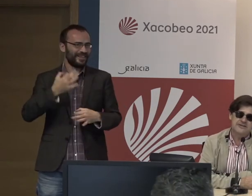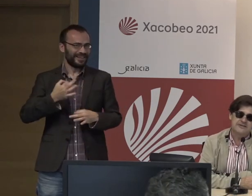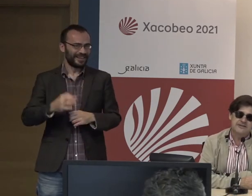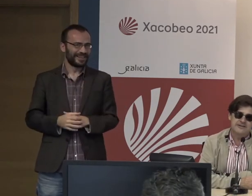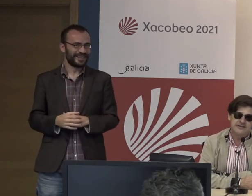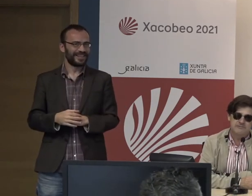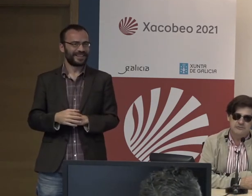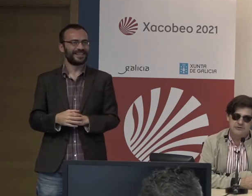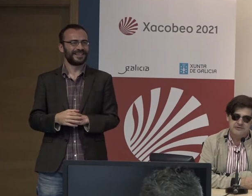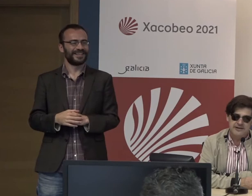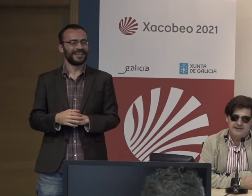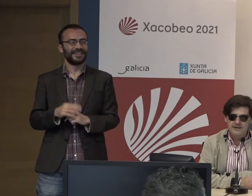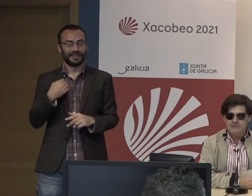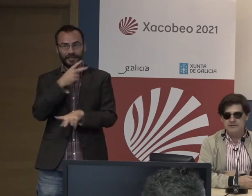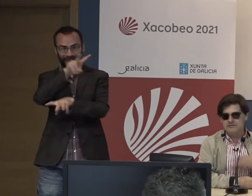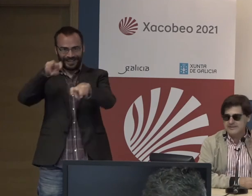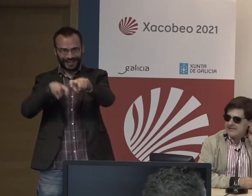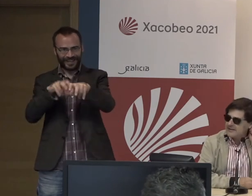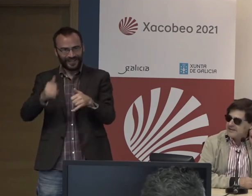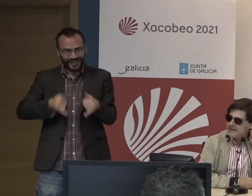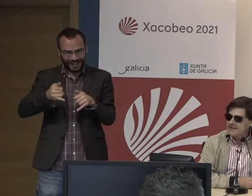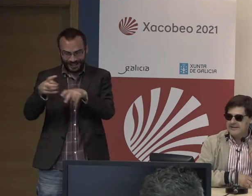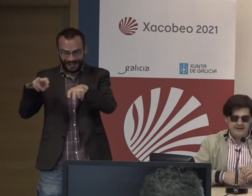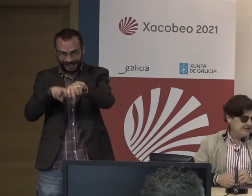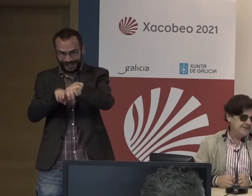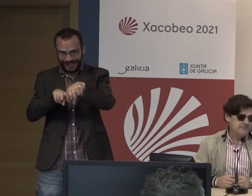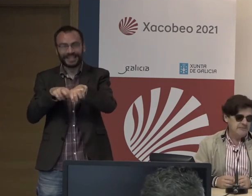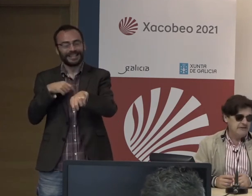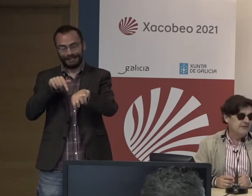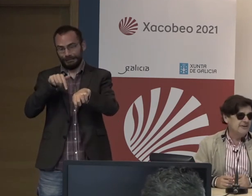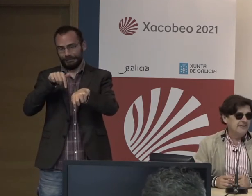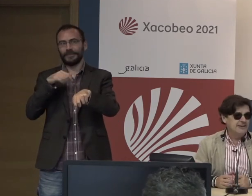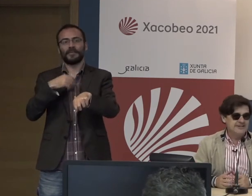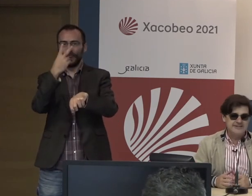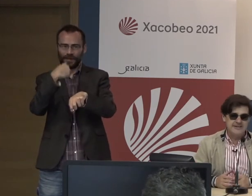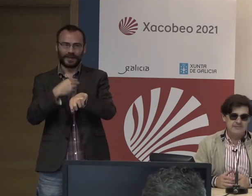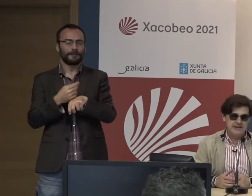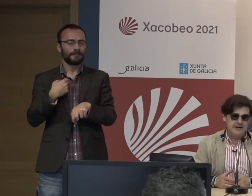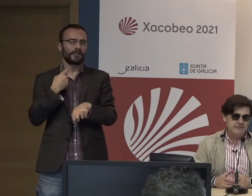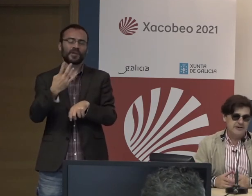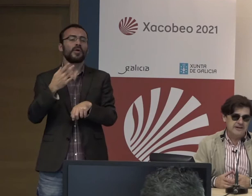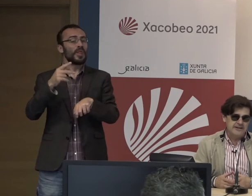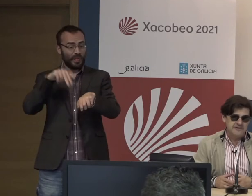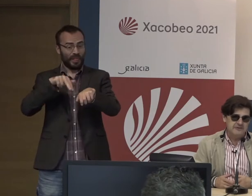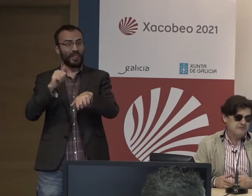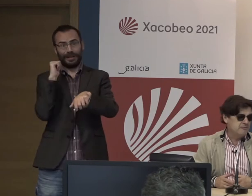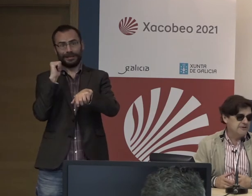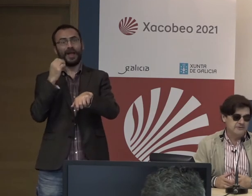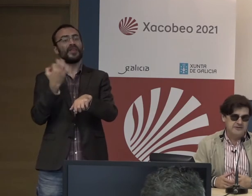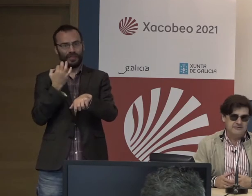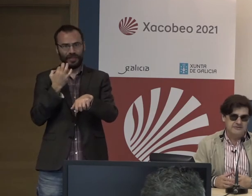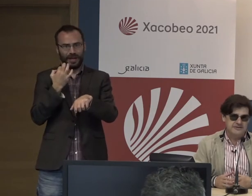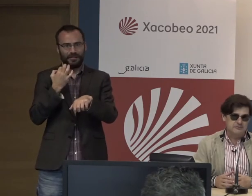andado bastante en tándem, mucho menos que él, pero bastante. Y primero, el de atrás tiene que pedalear porque hay una cadena entre los